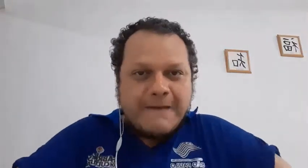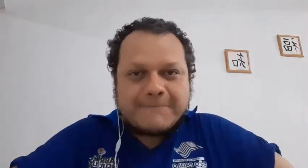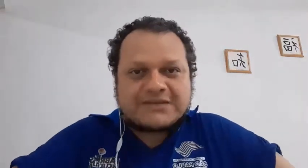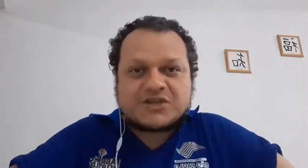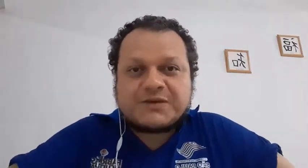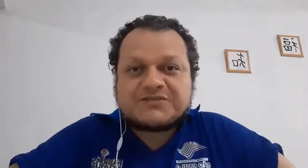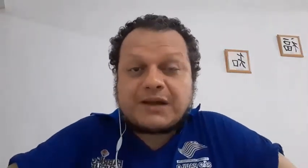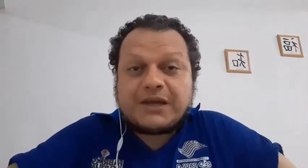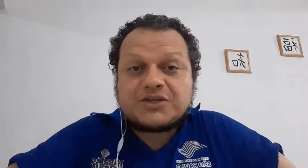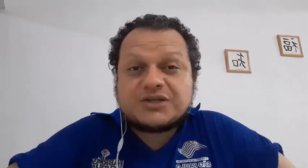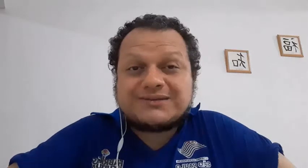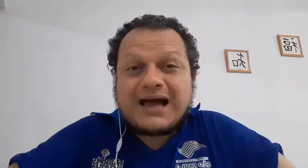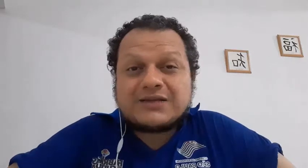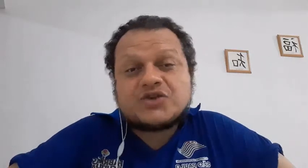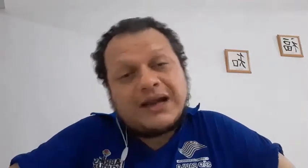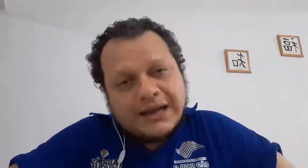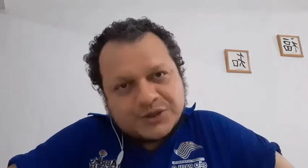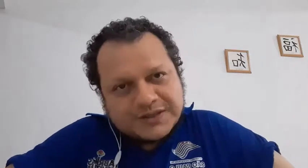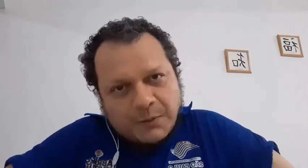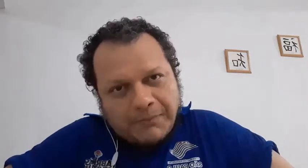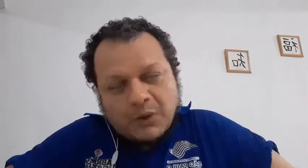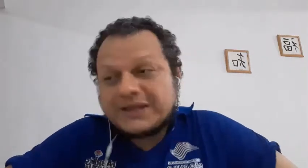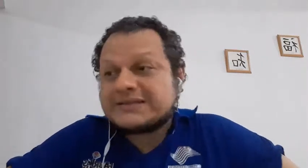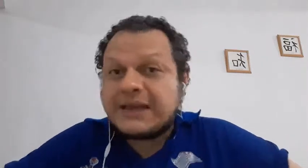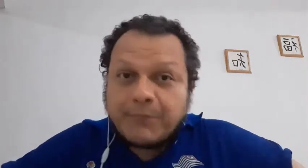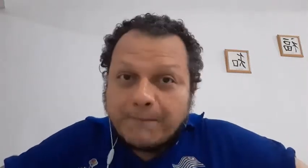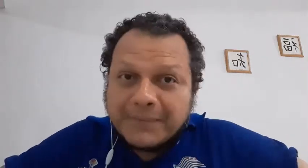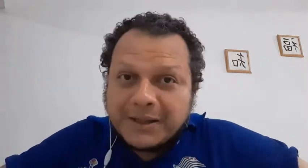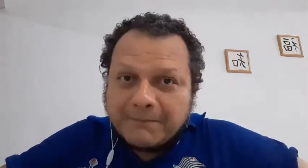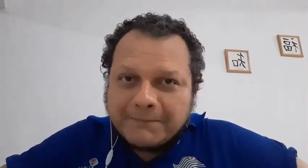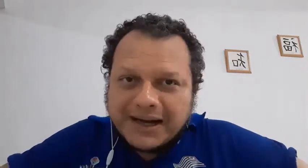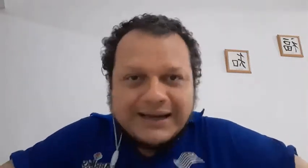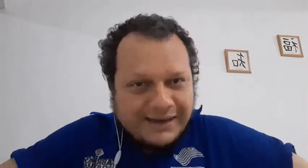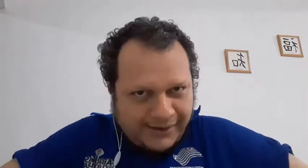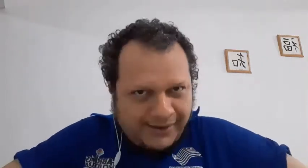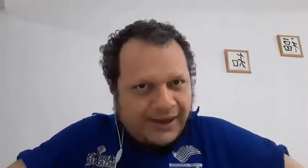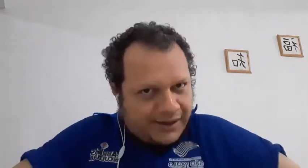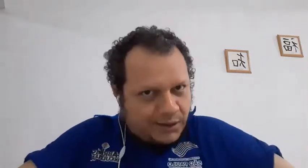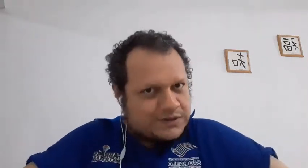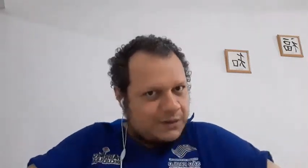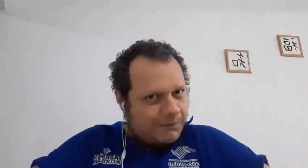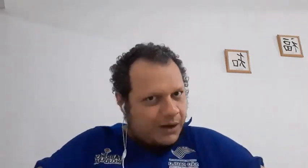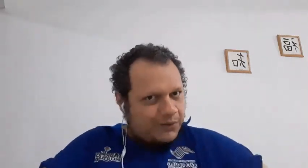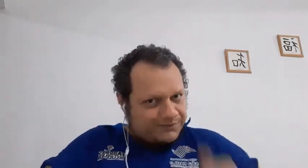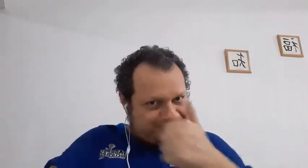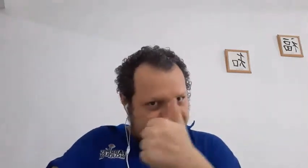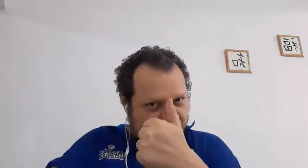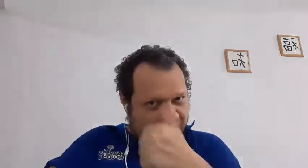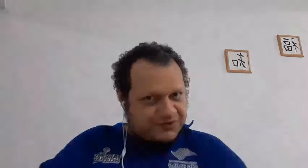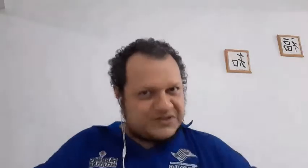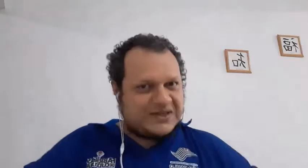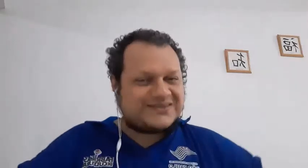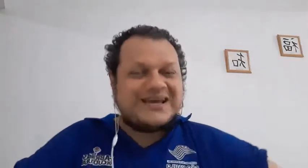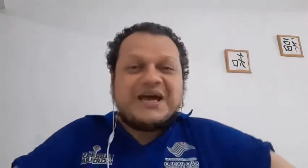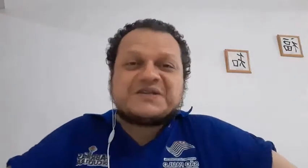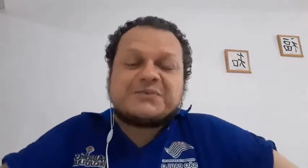mais especificamente da Zona Leste de São Paulo, em Sapopemba, é aqui de São Paulo. Tudo bem com vocês? Estamos aqui